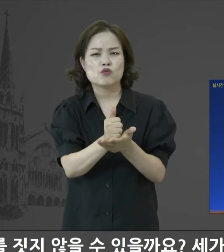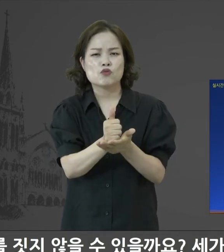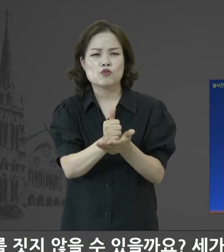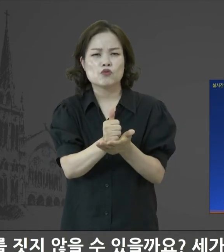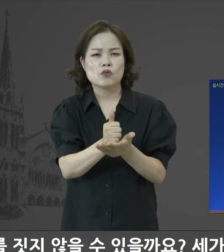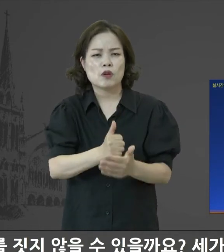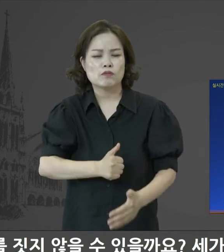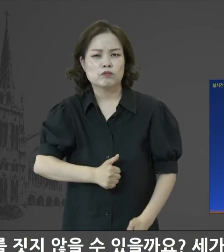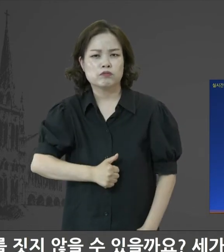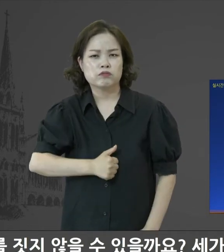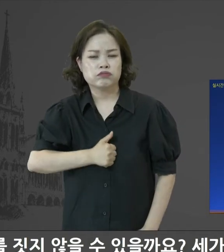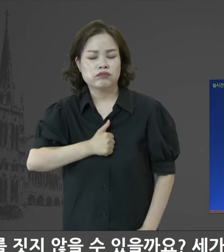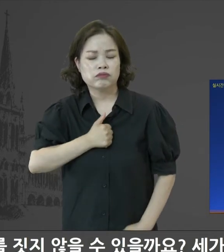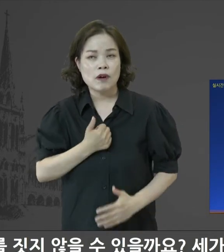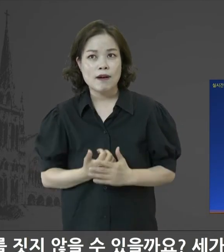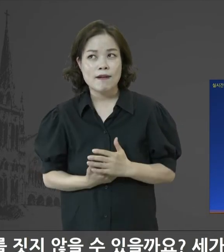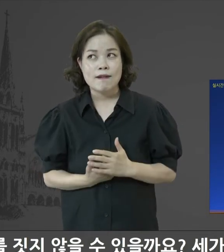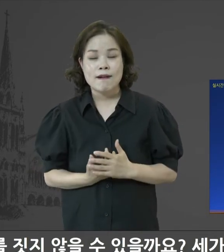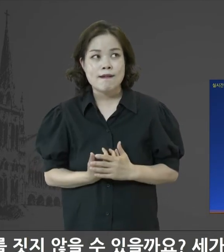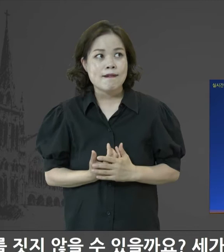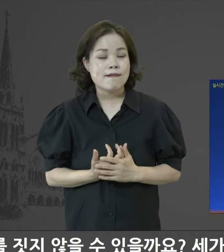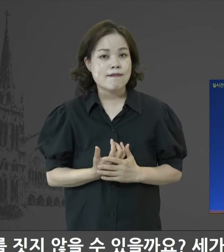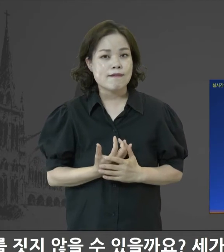이 분노가 막 이렇게 일어날 때